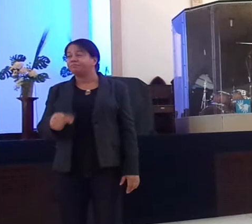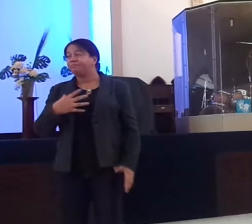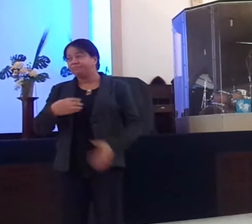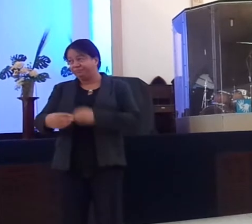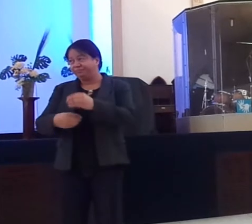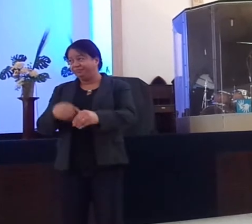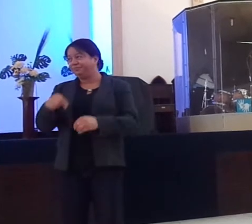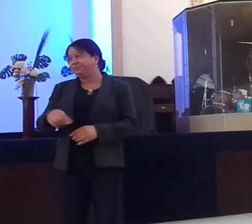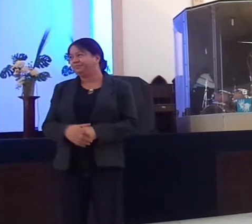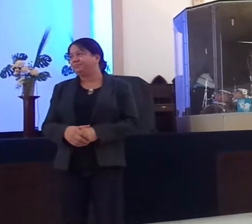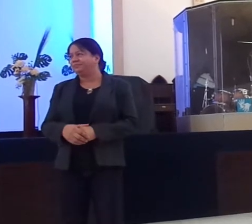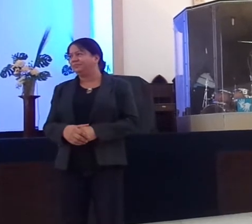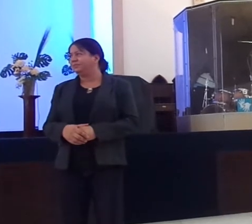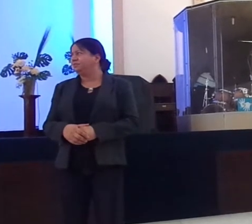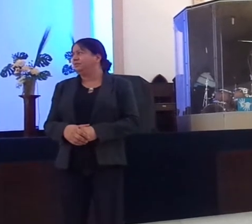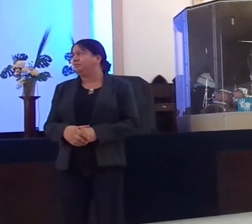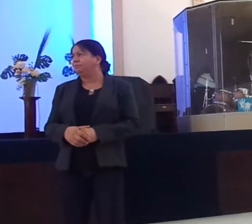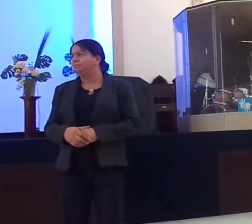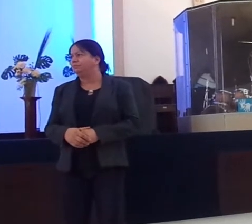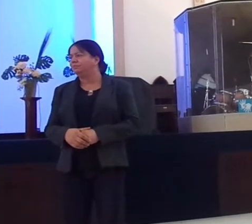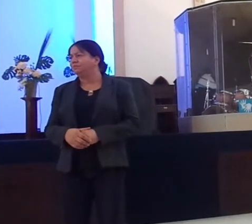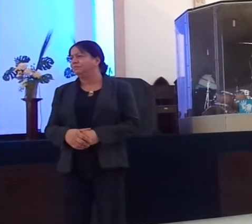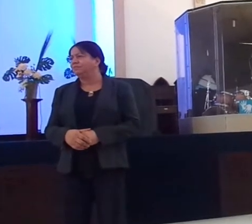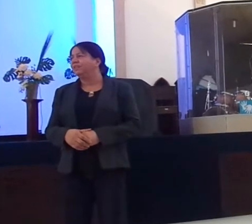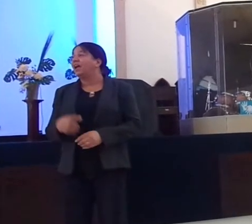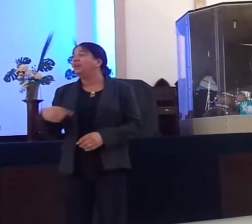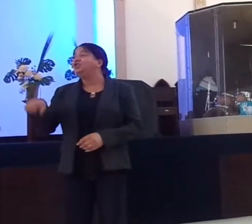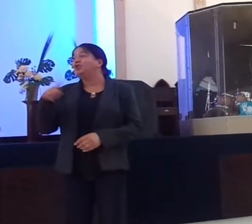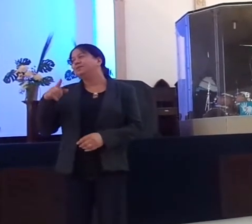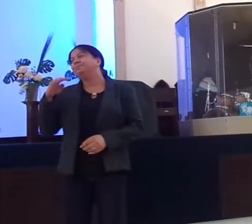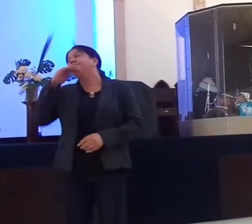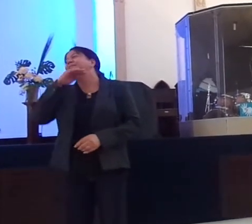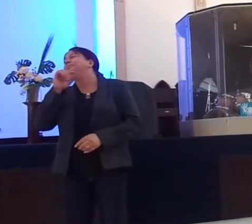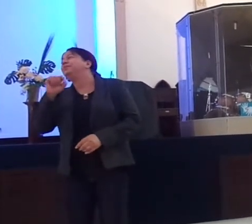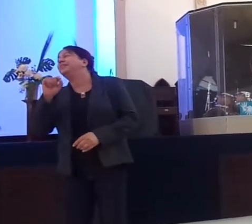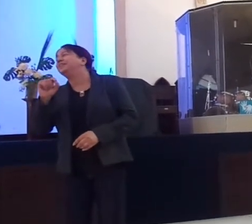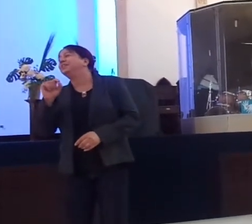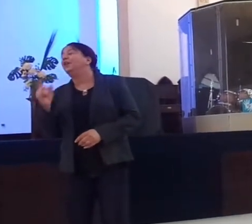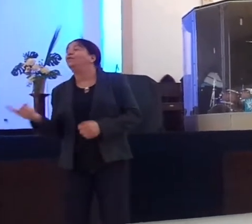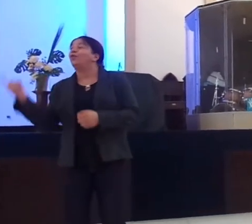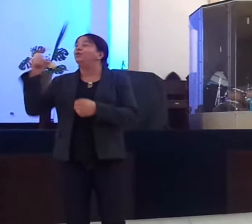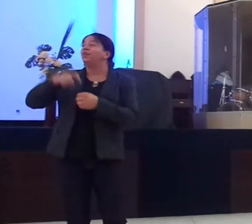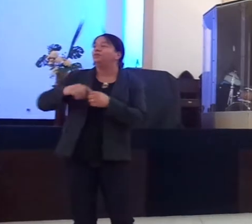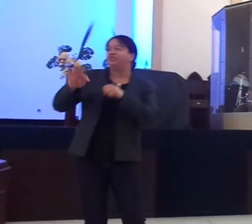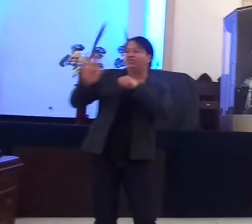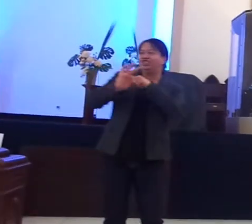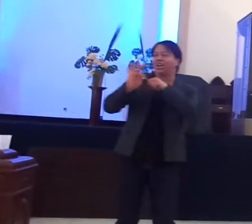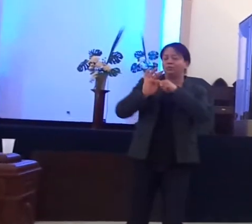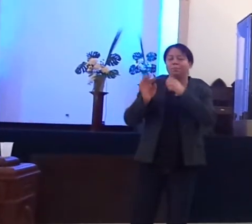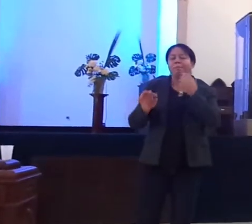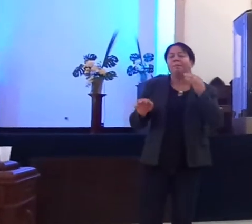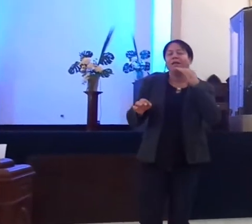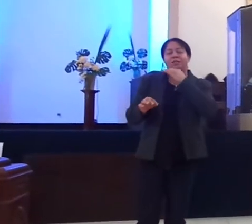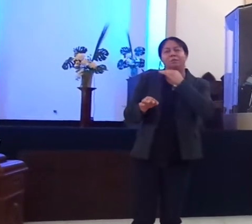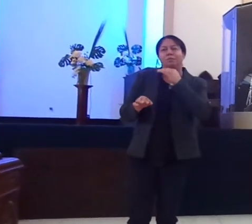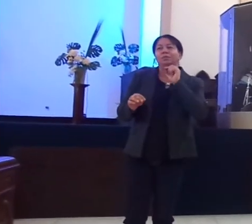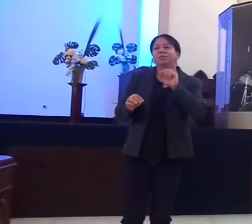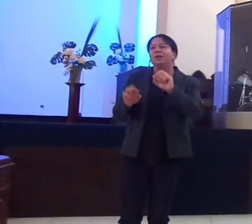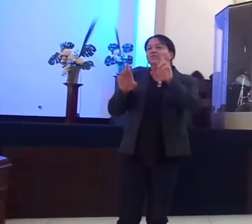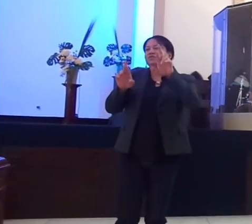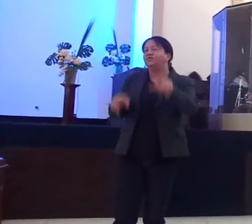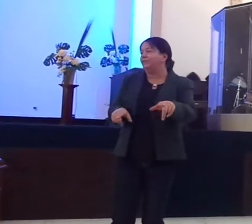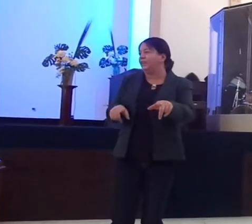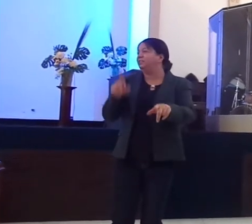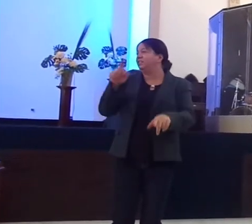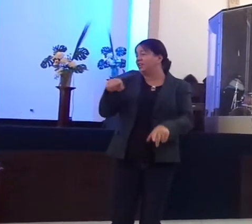genealogia. Né? E aí nós percebemos, voltando lá em Tiago, a diferença